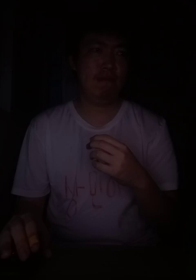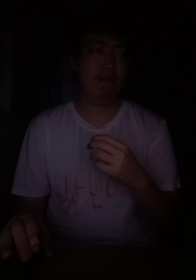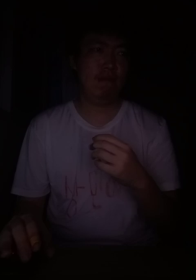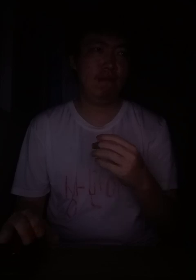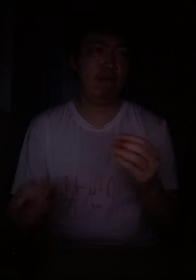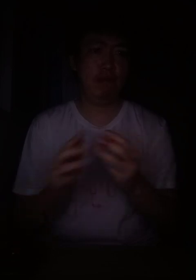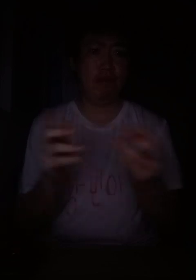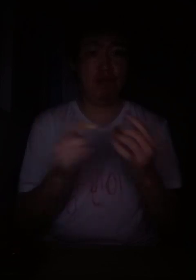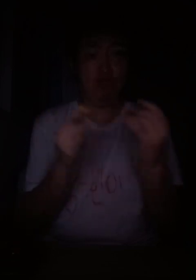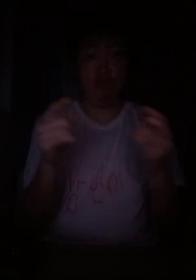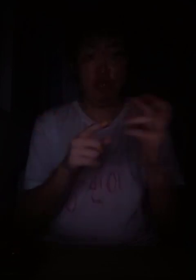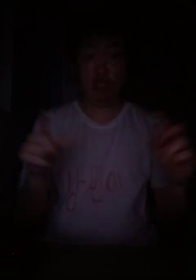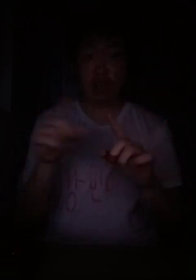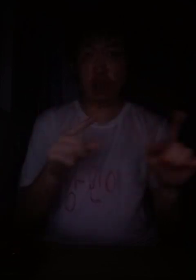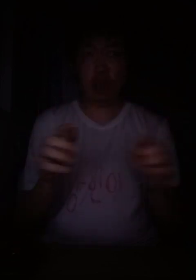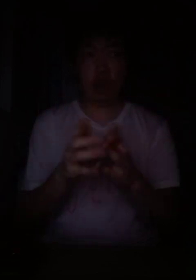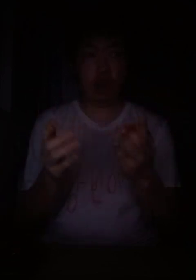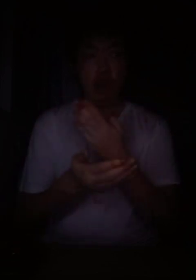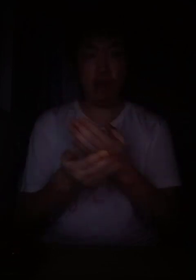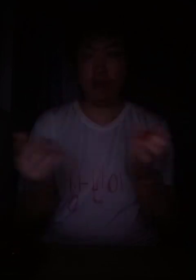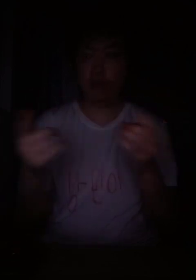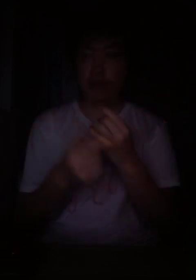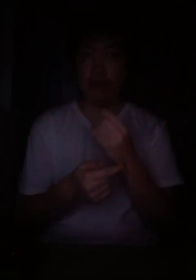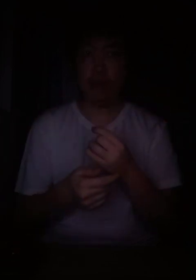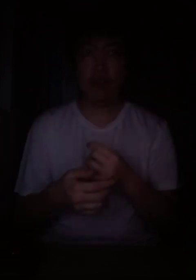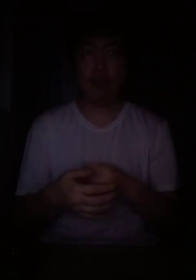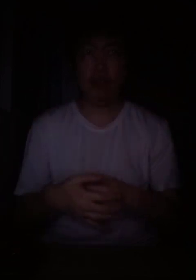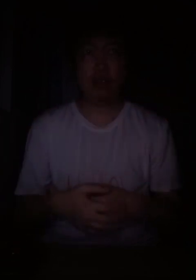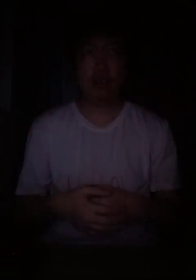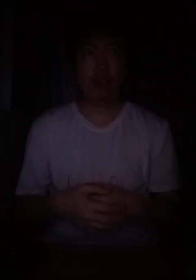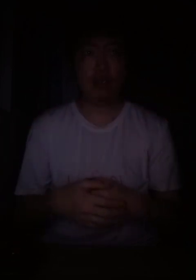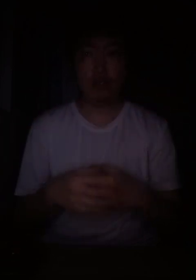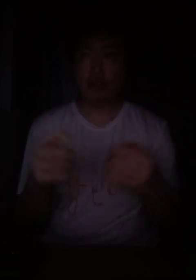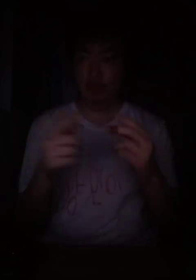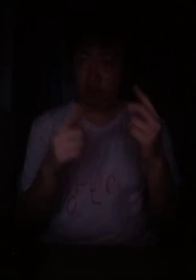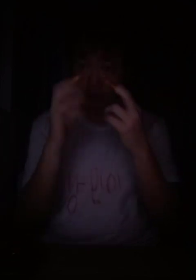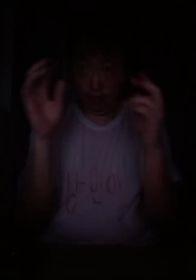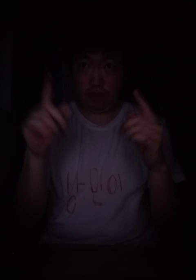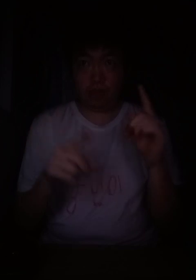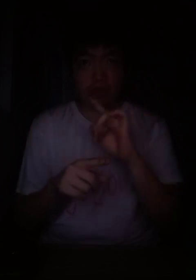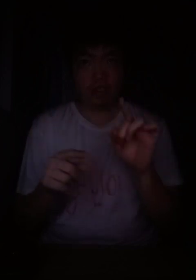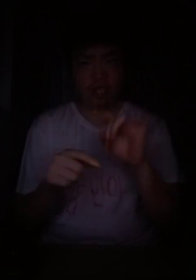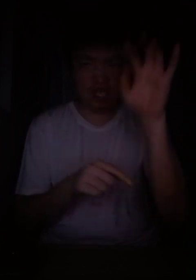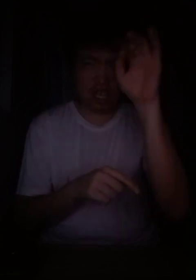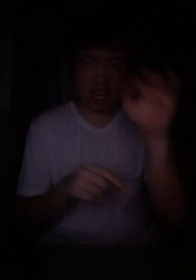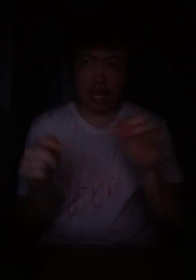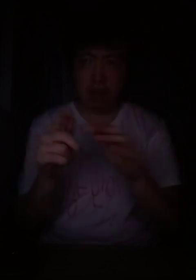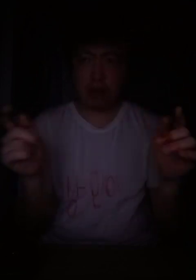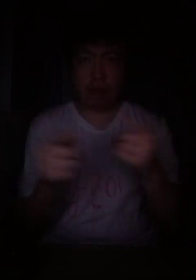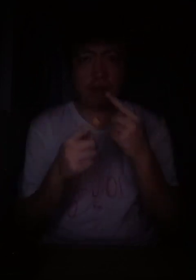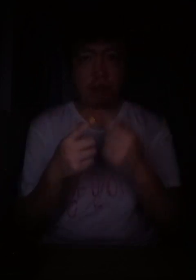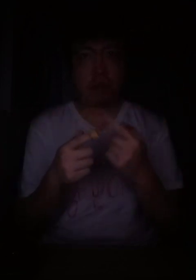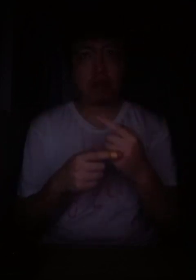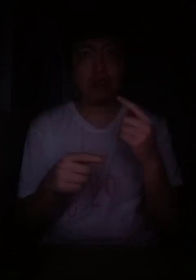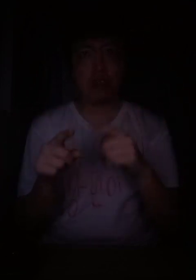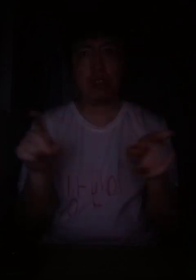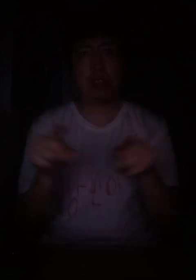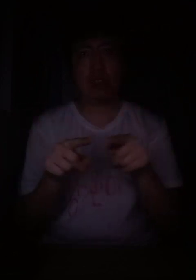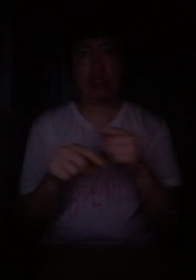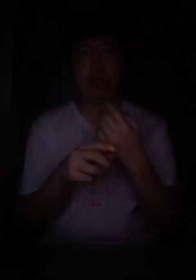추정 60분에서 그 현장 보도하면서 파장이 커지고 있는데요. 그 화면을 보면서 얼마나 이 도박이 비인간적인지 함께 확인을 해볼 겁니다.